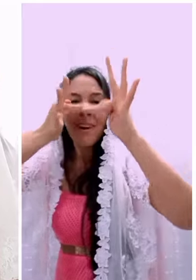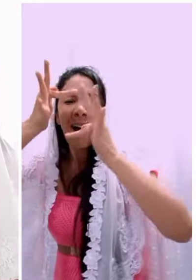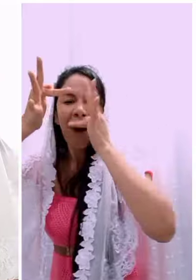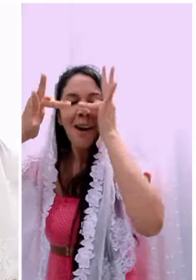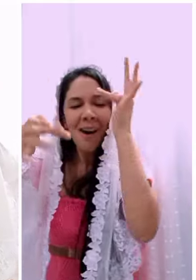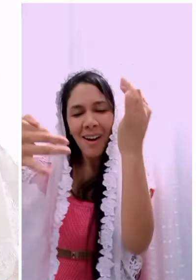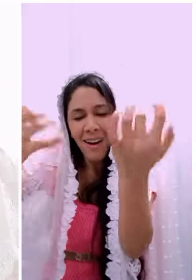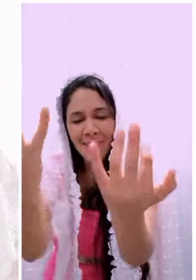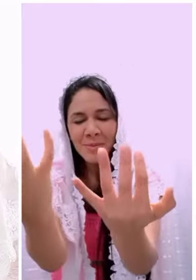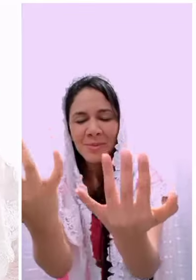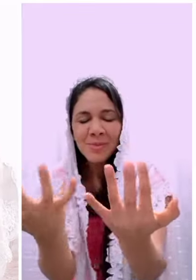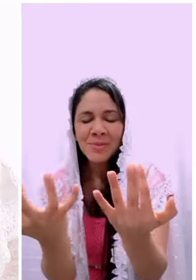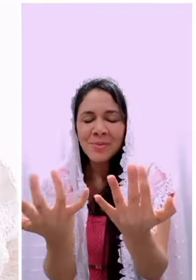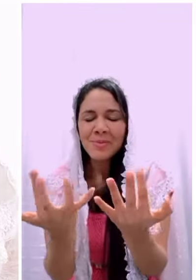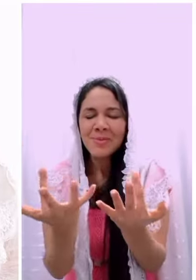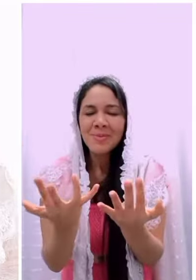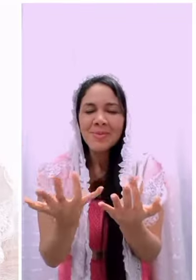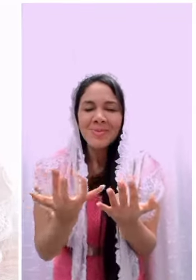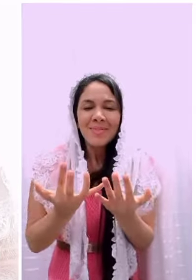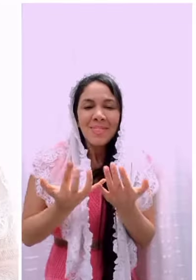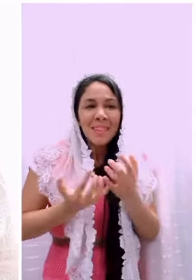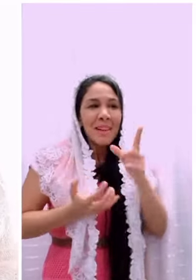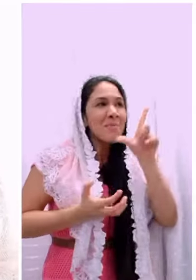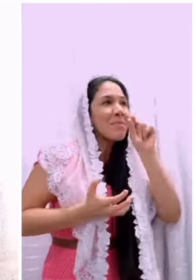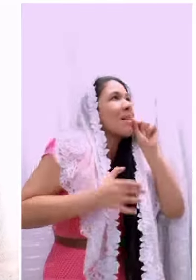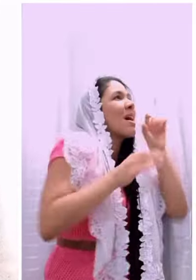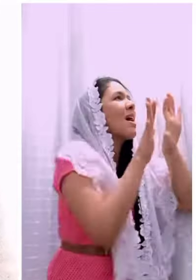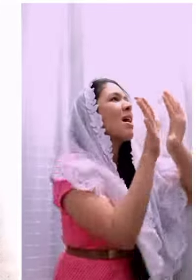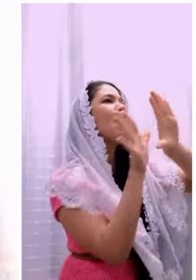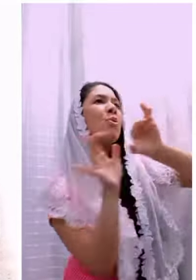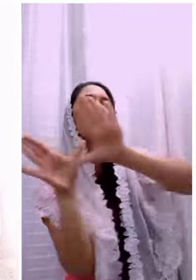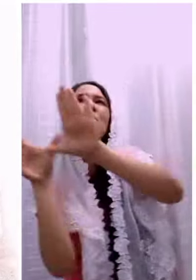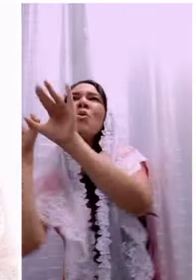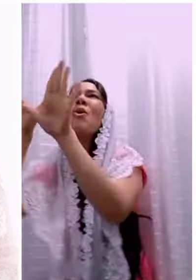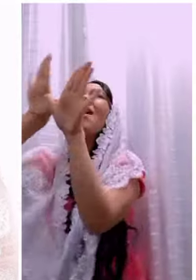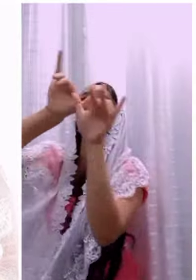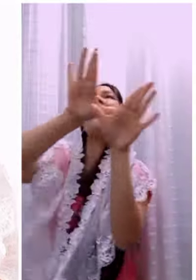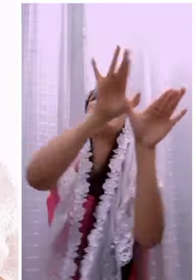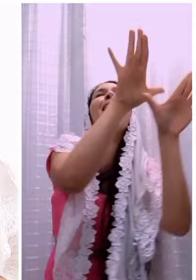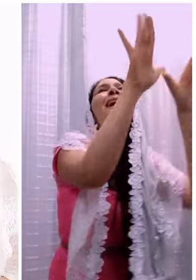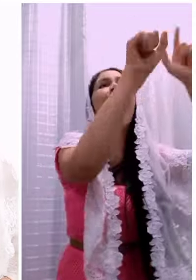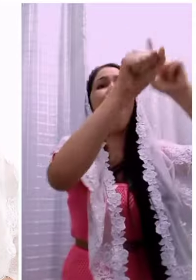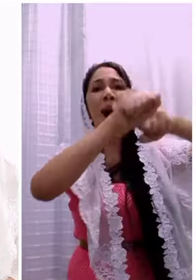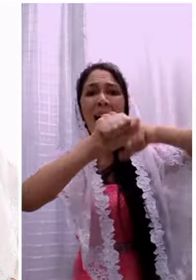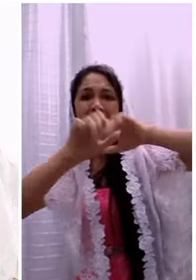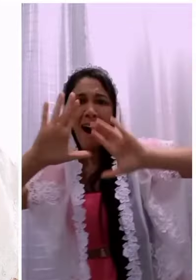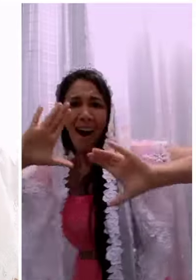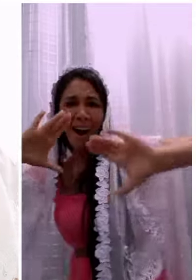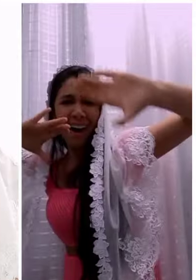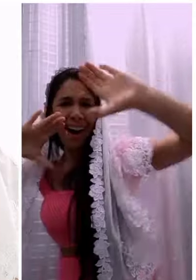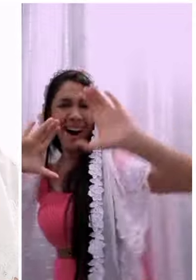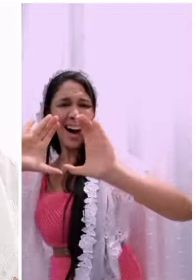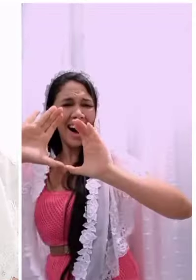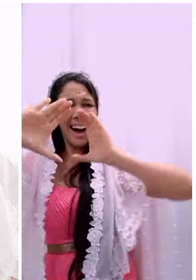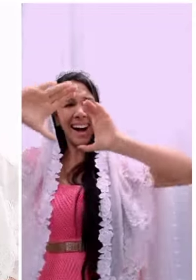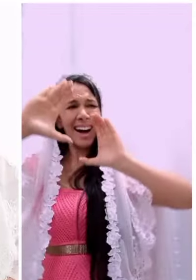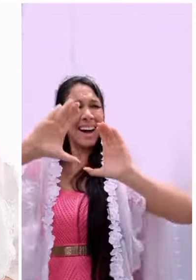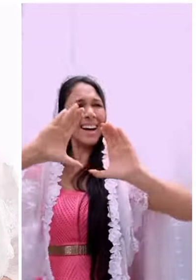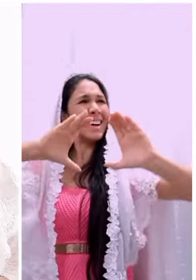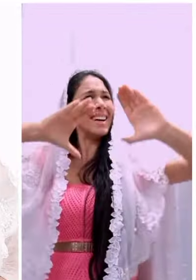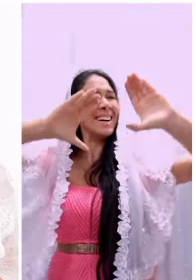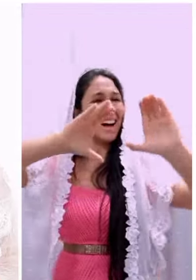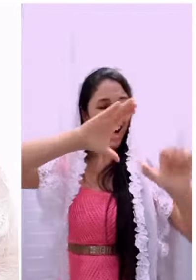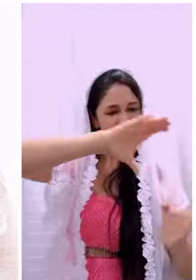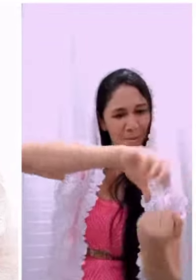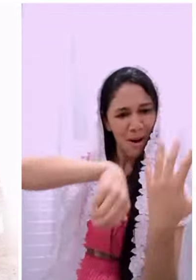chega. Ouve-se a voz da rola em nossa terra, a figueira já deu seus figuinhos, e a vide em florizá-la o seu